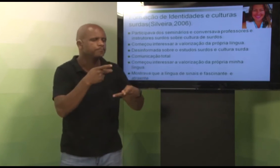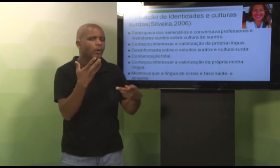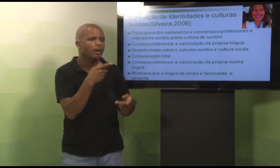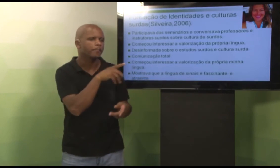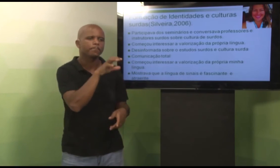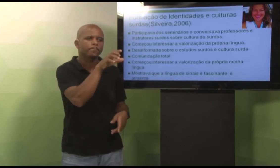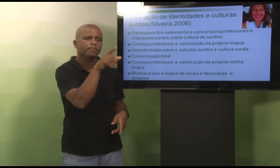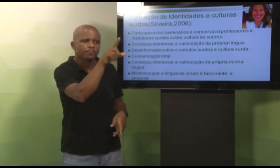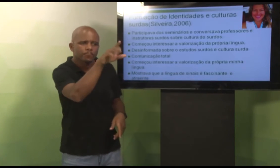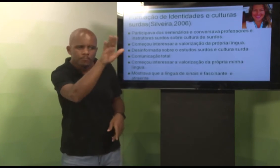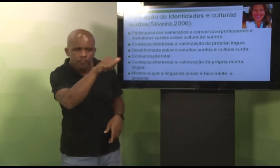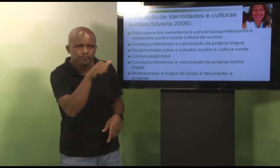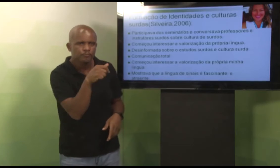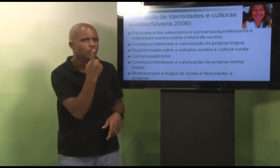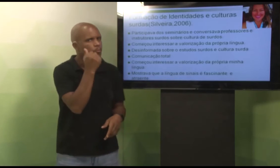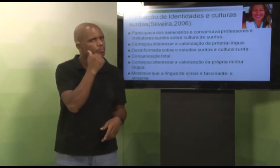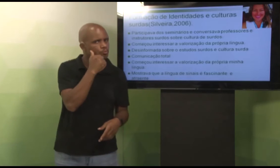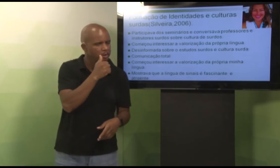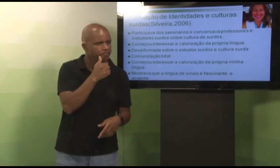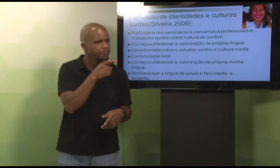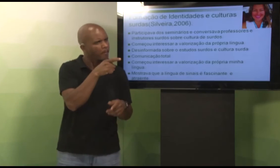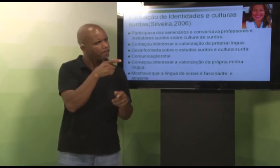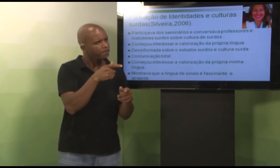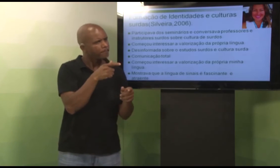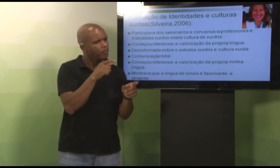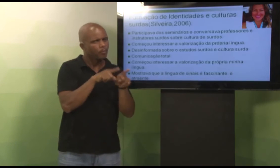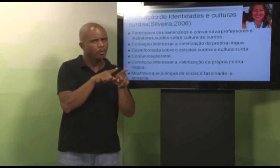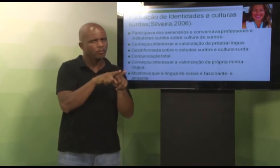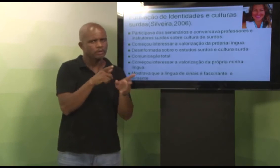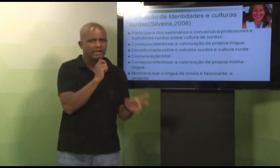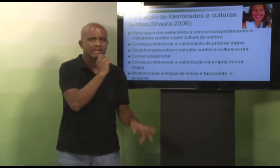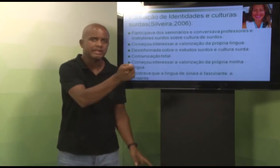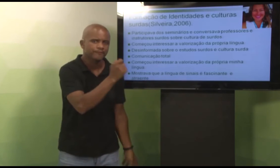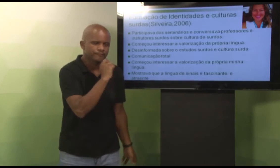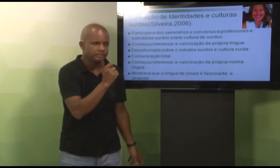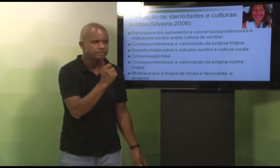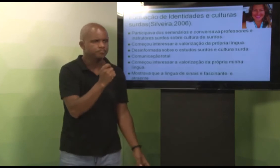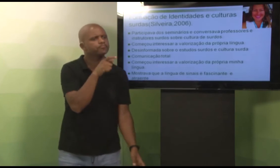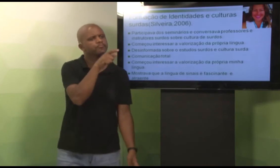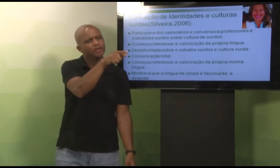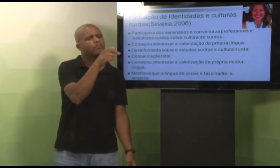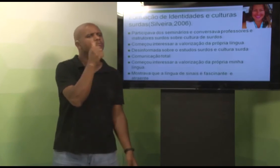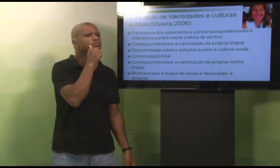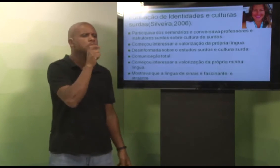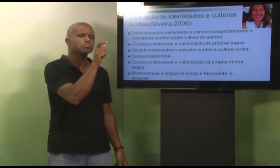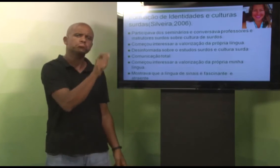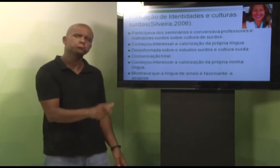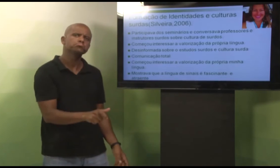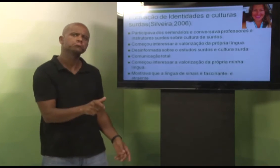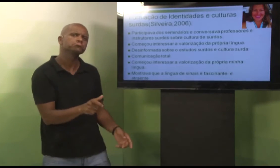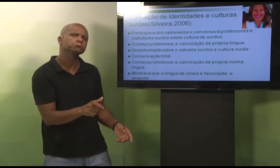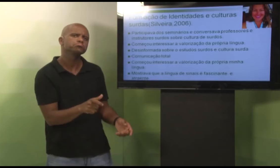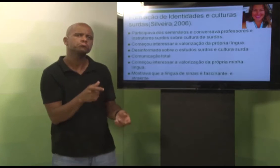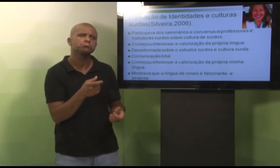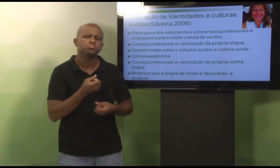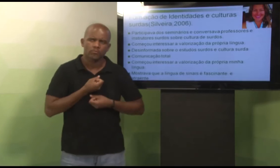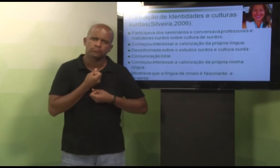Caroline, em suas pesquisas, ela explicava a respeito da fala dos alunos. Ela